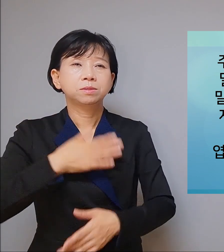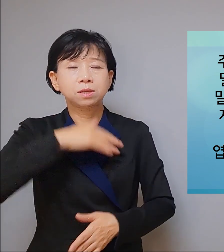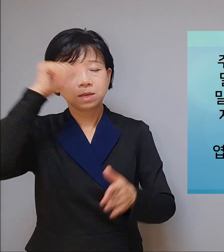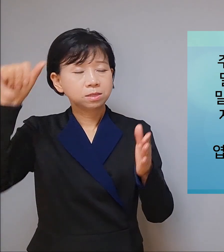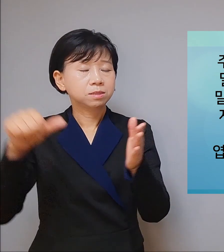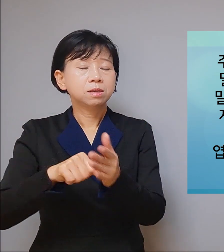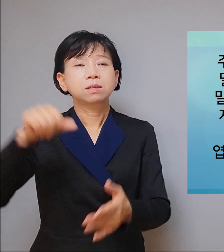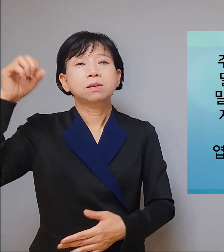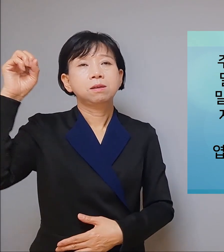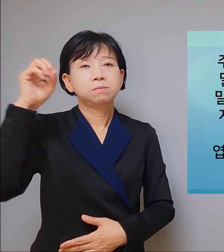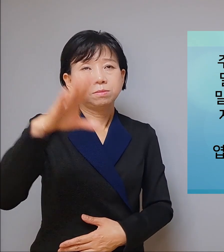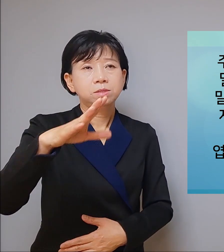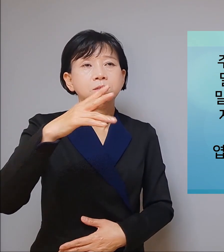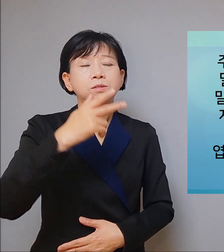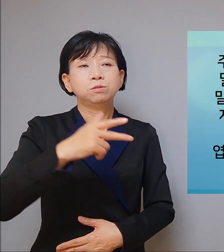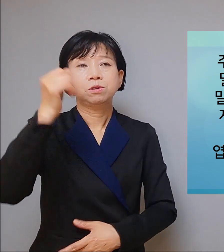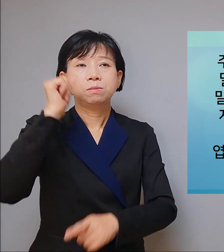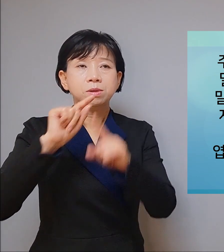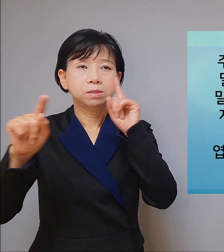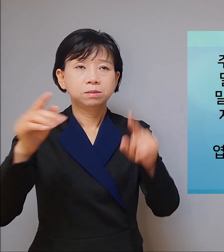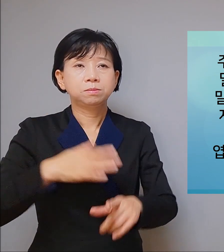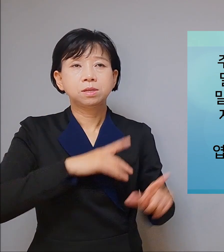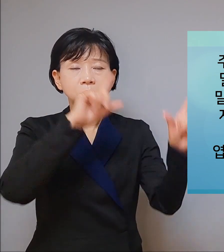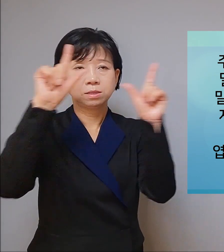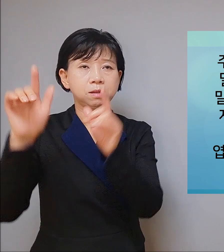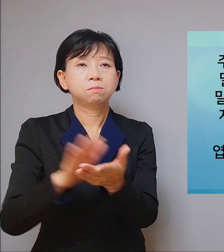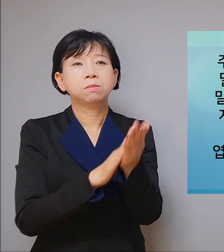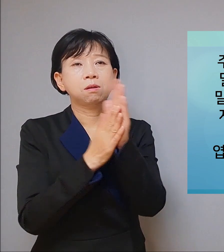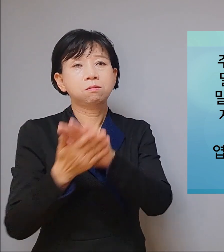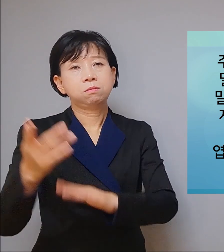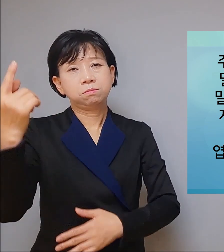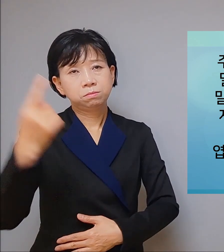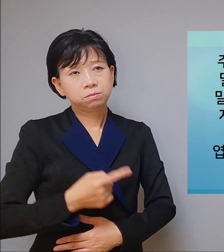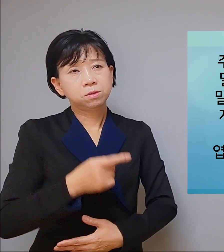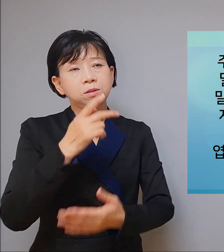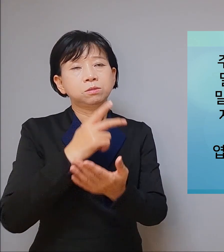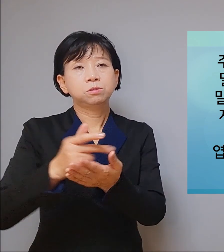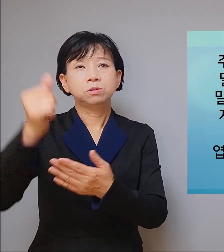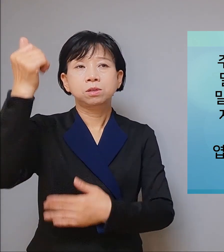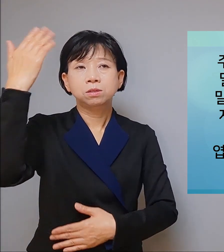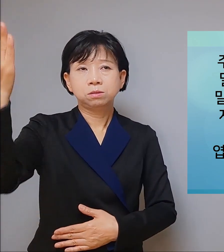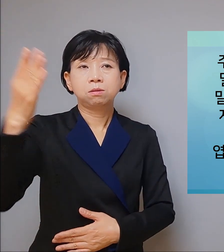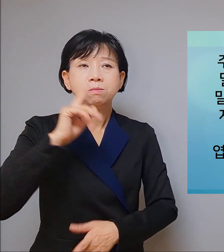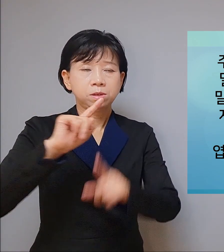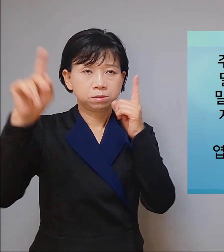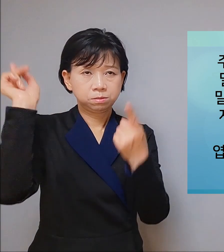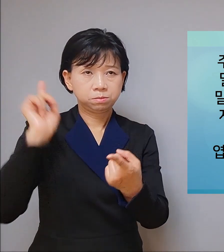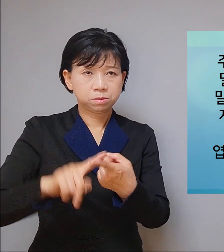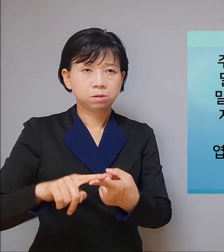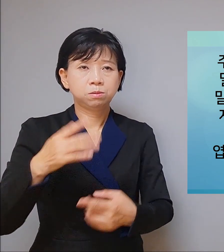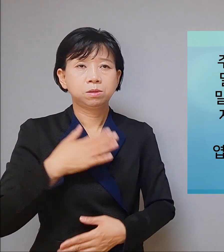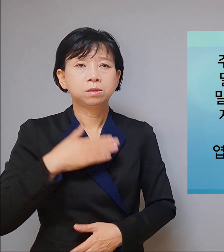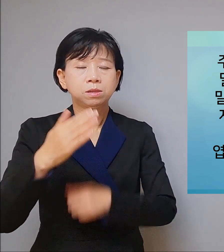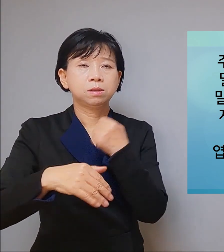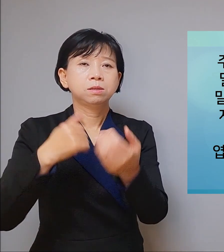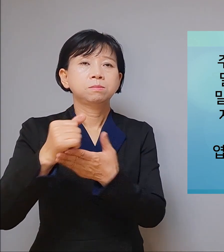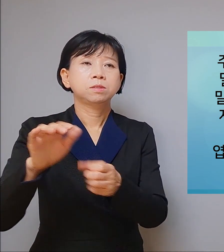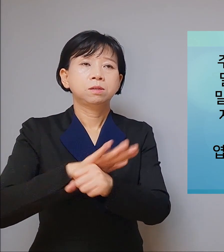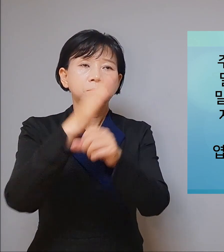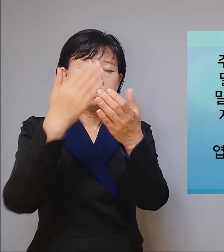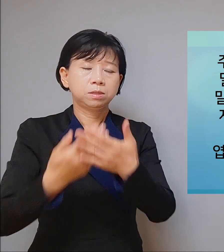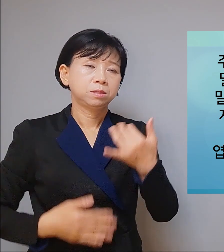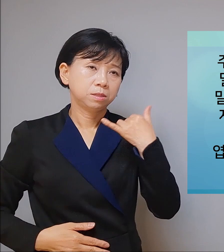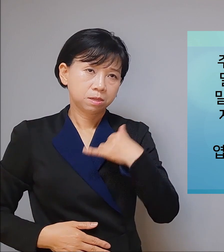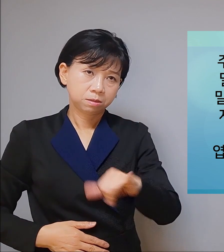내 인생의 빛입니다. 주의 말씀은 내 삶을 변화시킵니다. 주께서 말씀하신 대로 나는